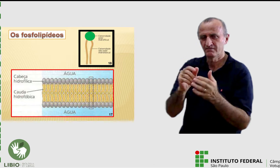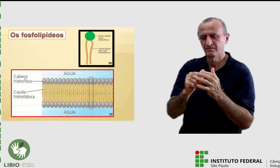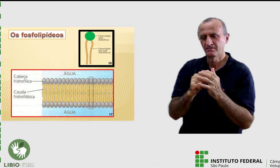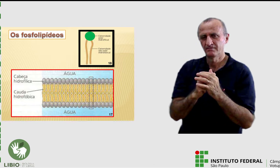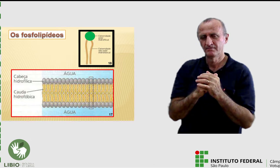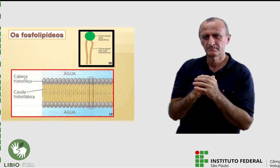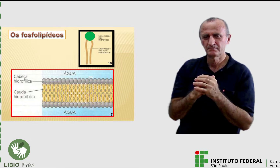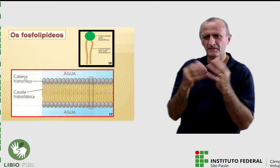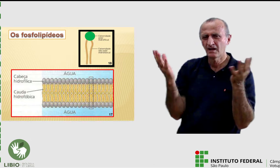Observe agora,